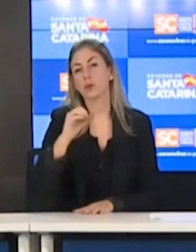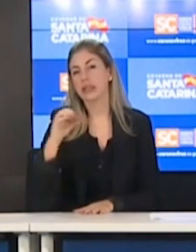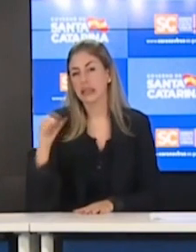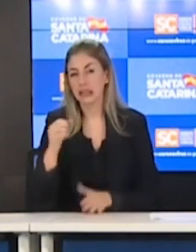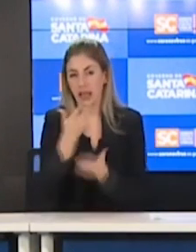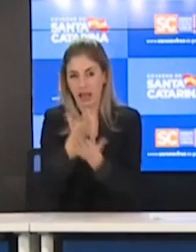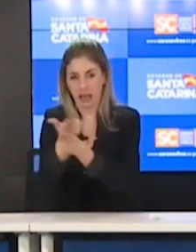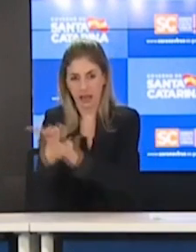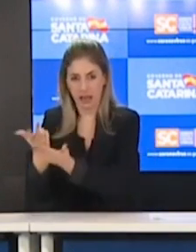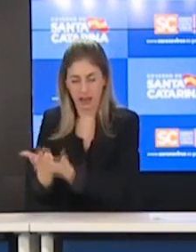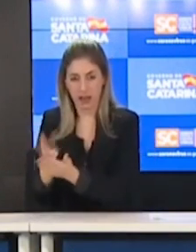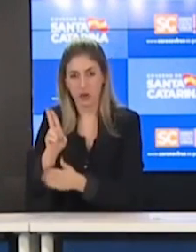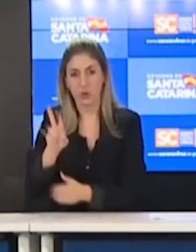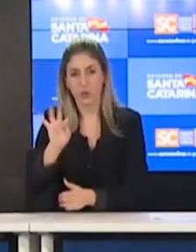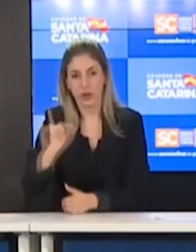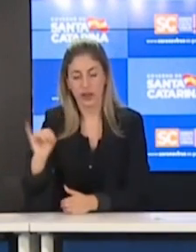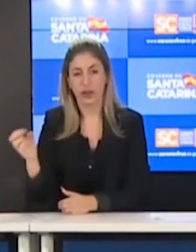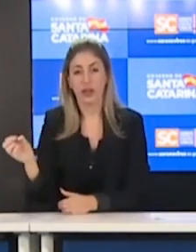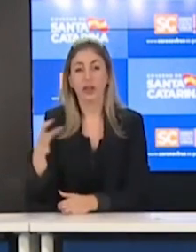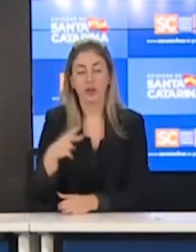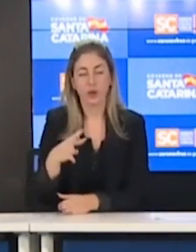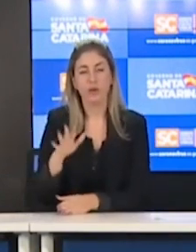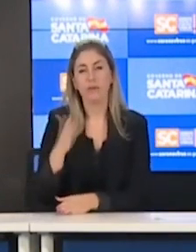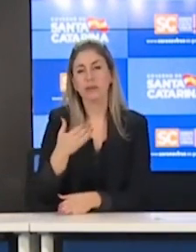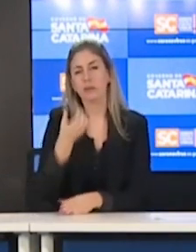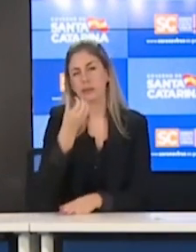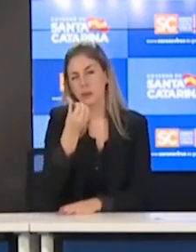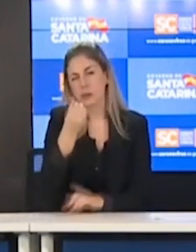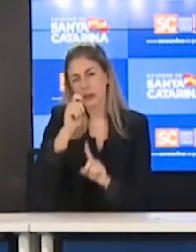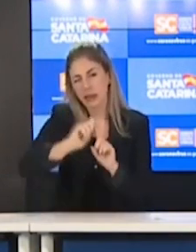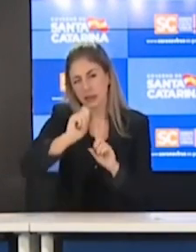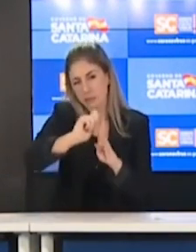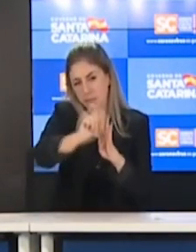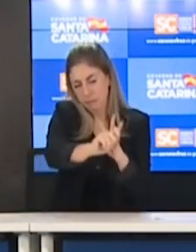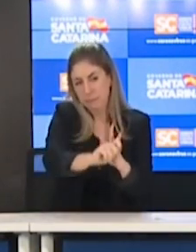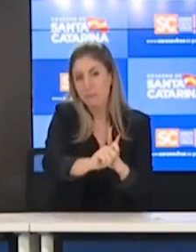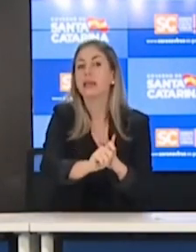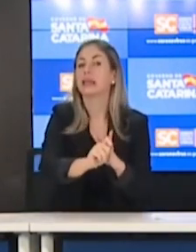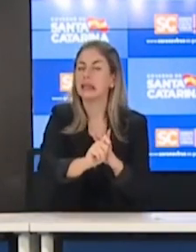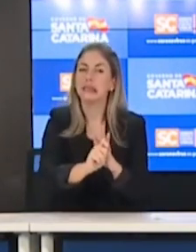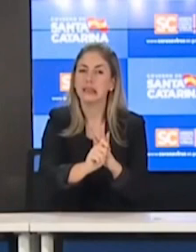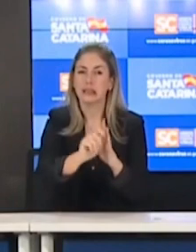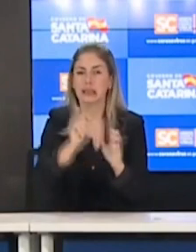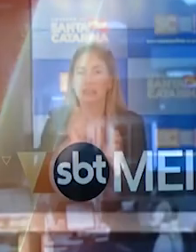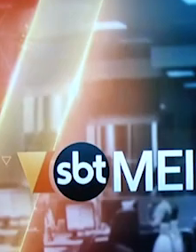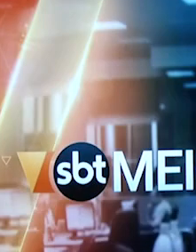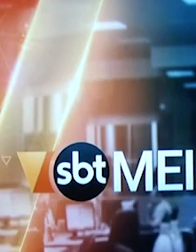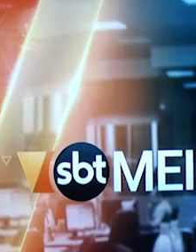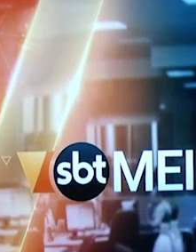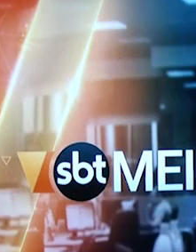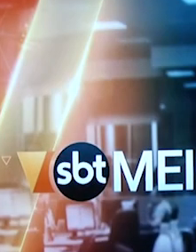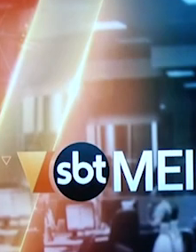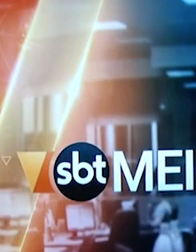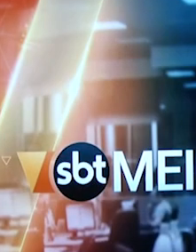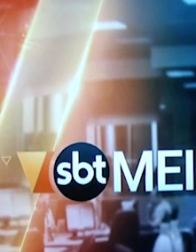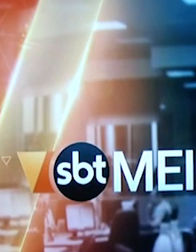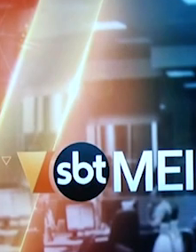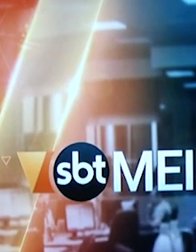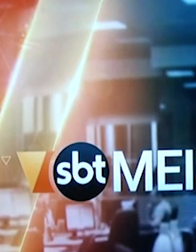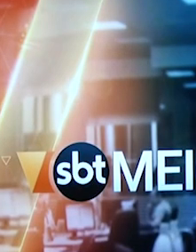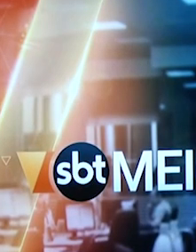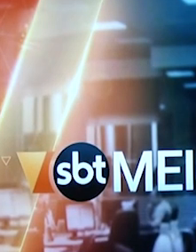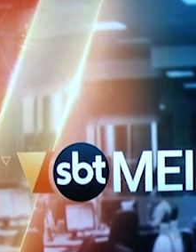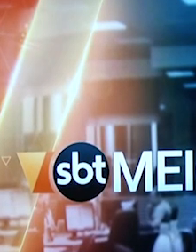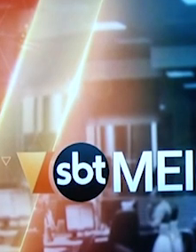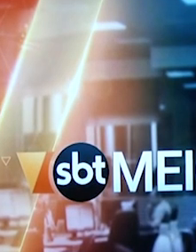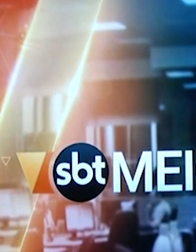de duração de atendimento, por exemplo, durante a pandemia, cerca de 76 milhões de reais. Preste atenção nessa